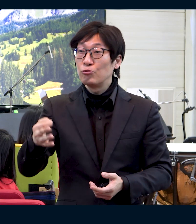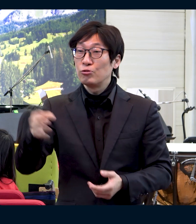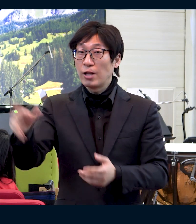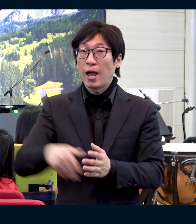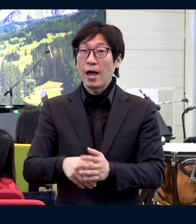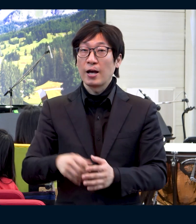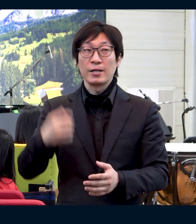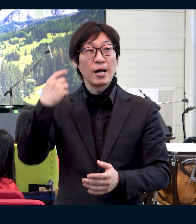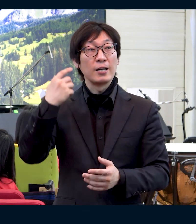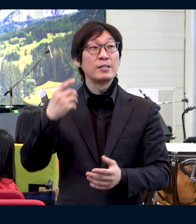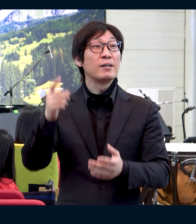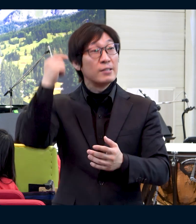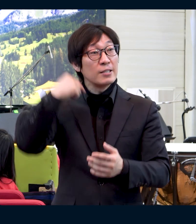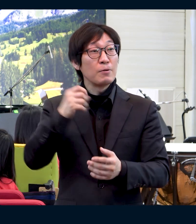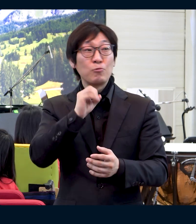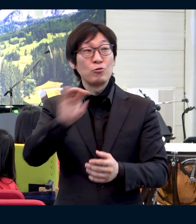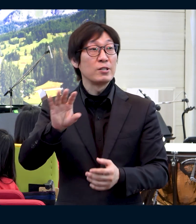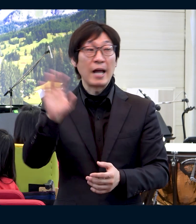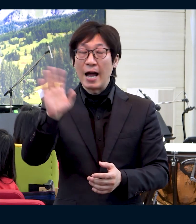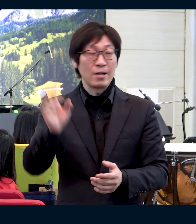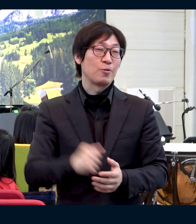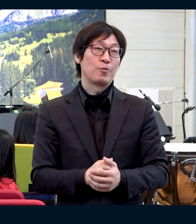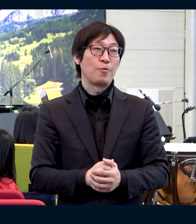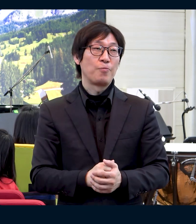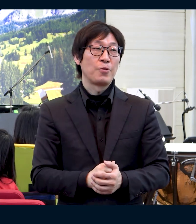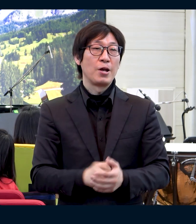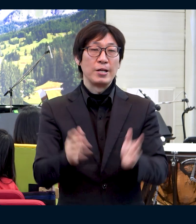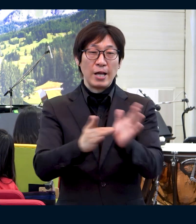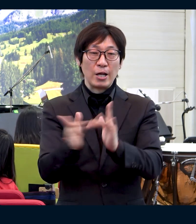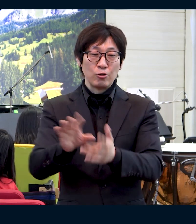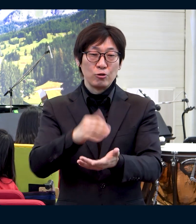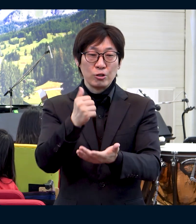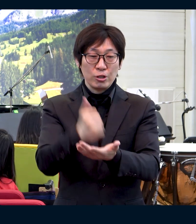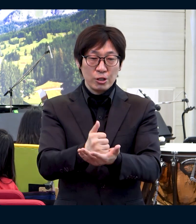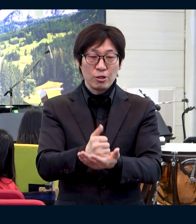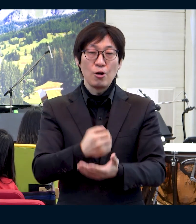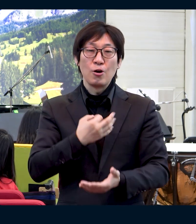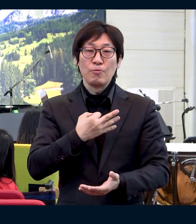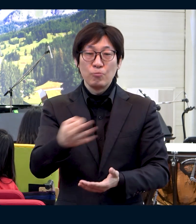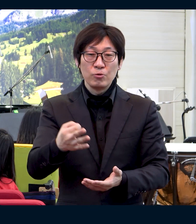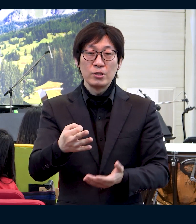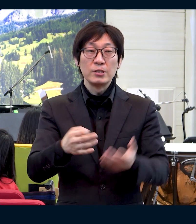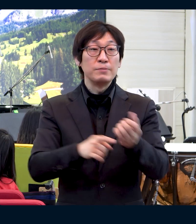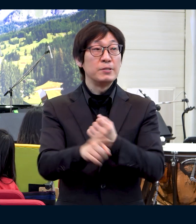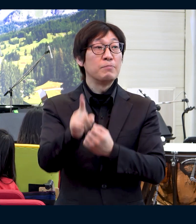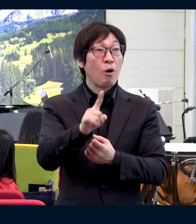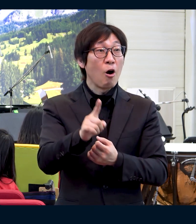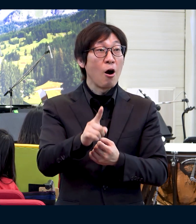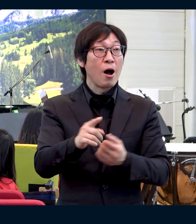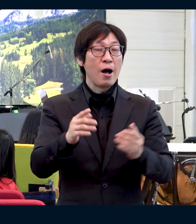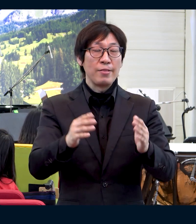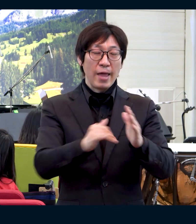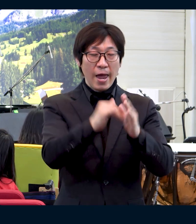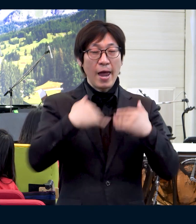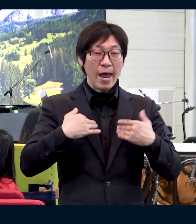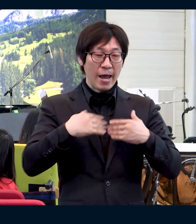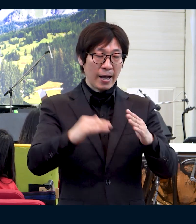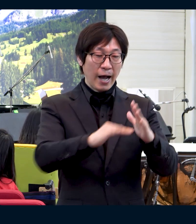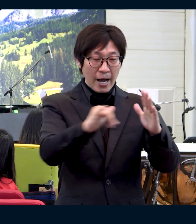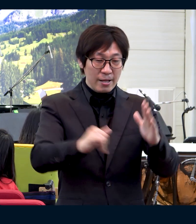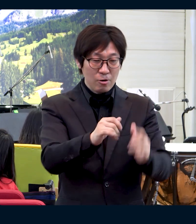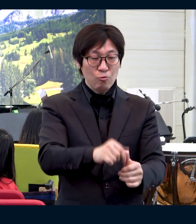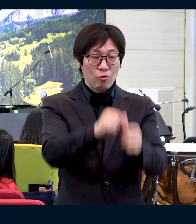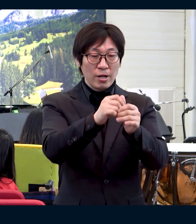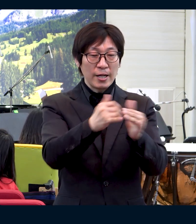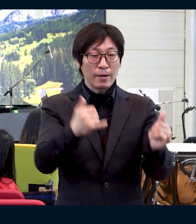네. 예수님을 부른 것은요, 우리 가정을 구원할 길은 예수 그리스도 한 분밖에 없다는